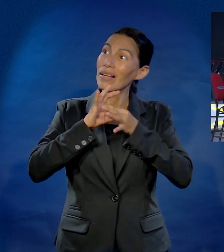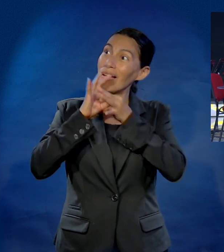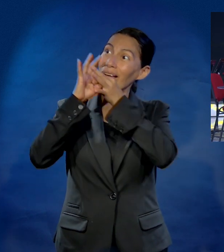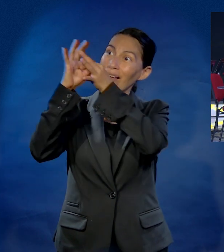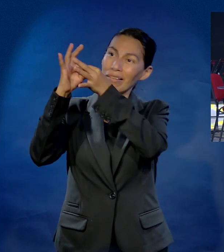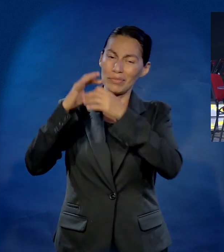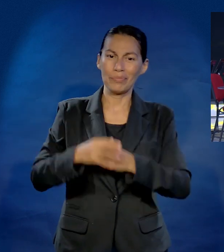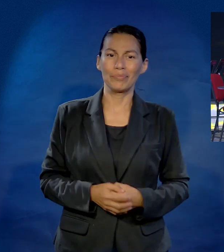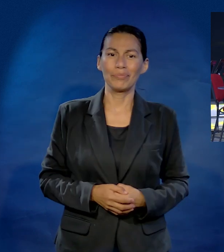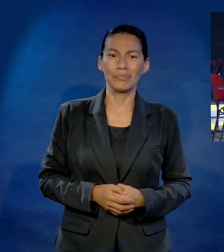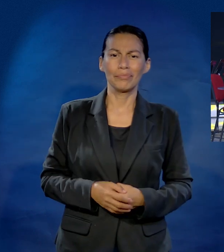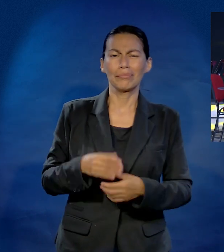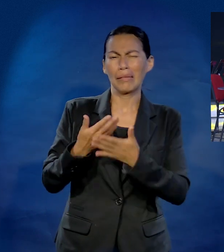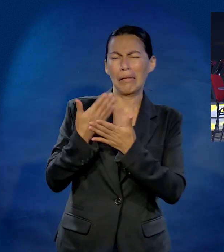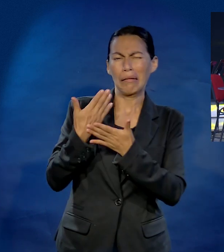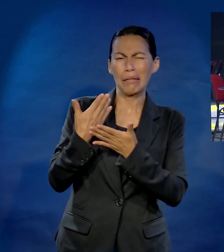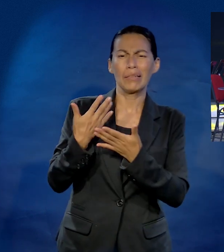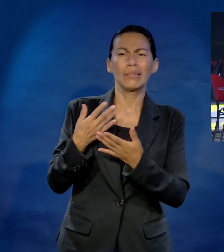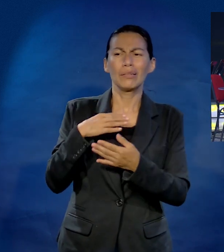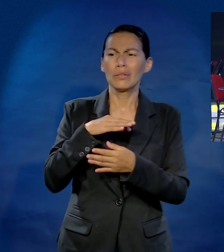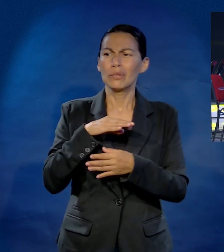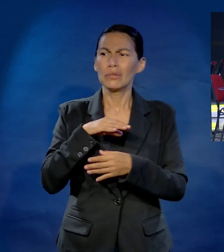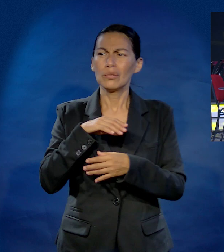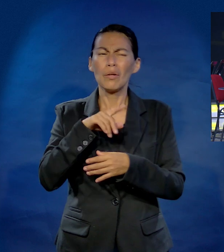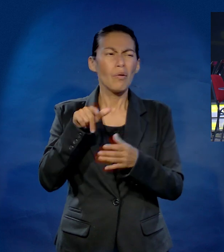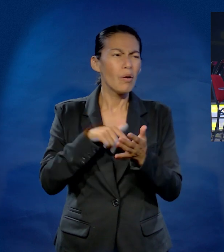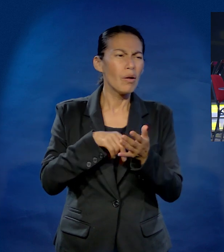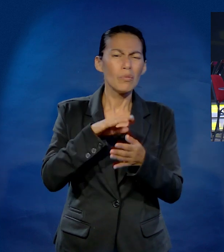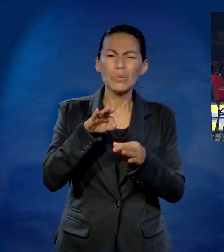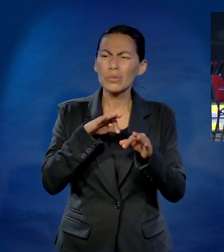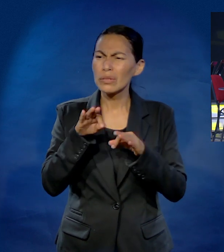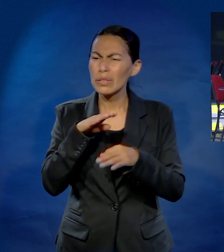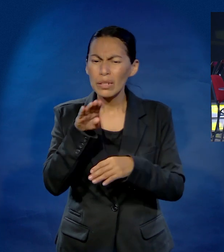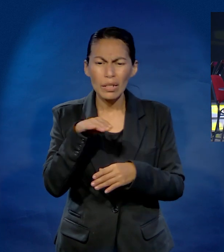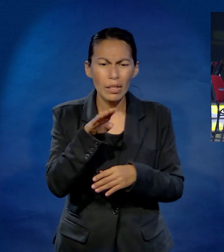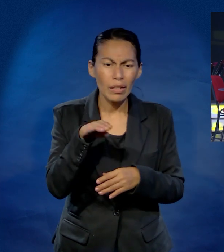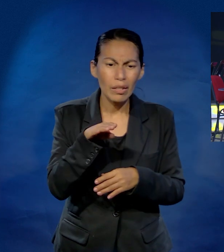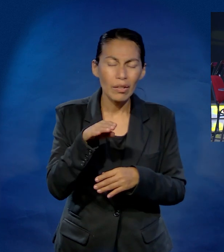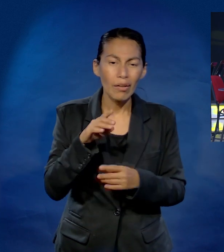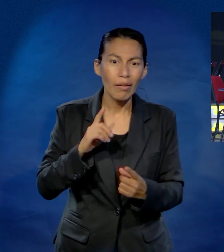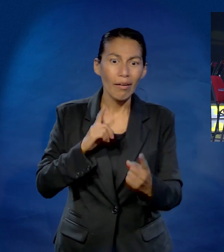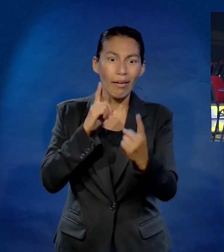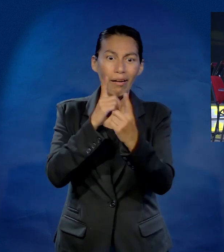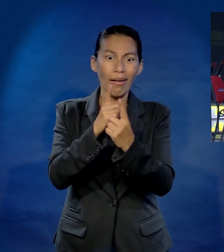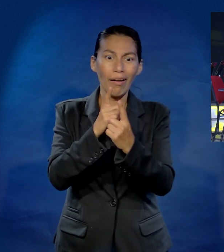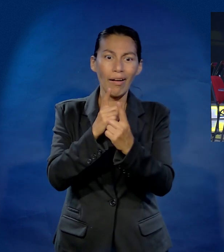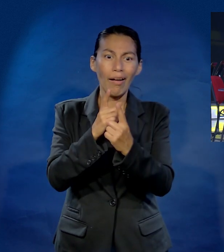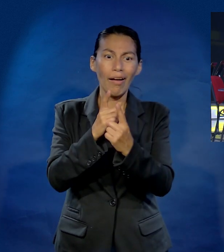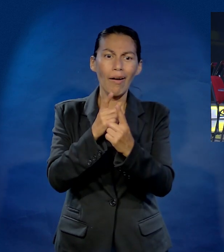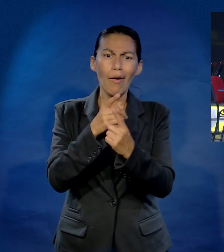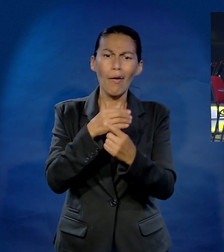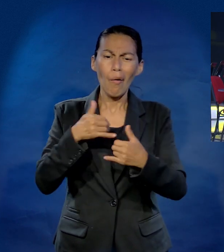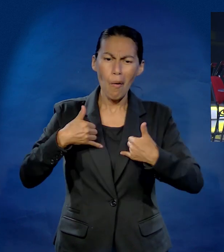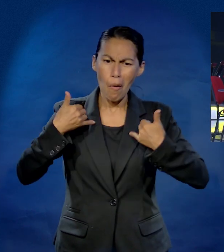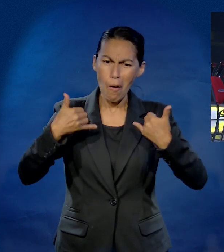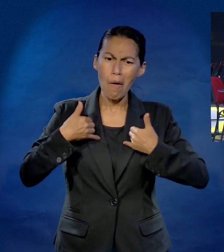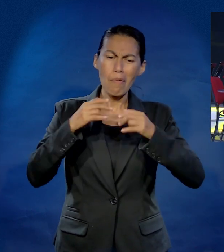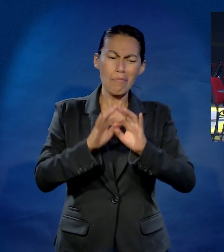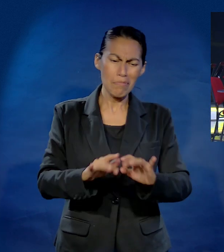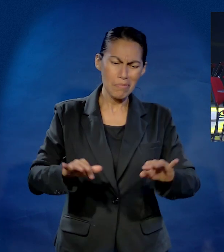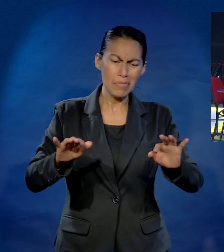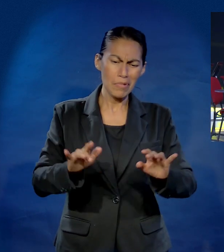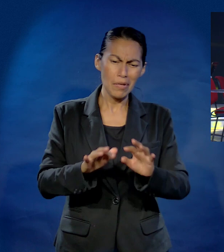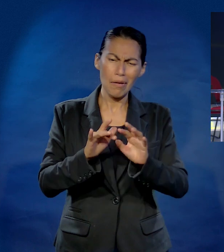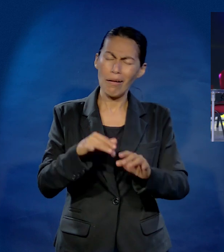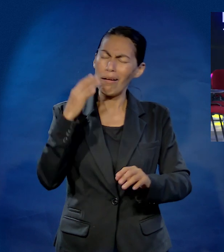esto. Yo lo sé. Hoy te quiero decir esto. Transformaste mi vida en Cristo. Hace un